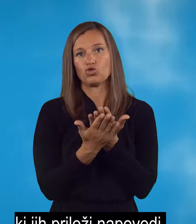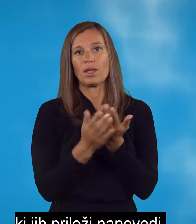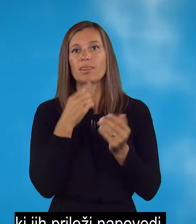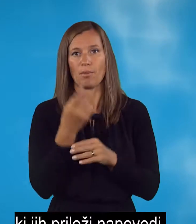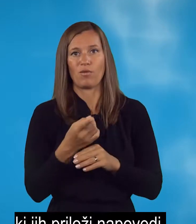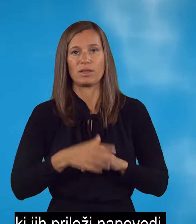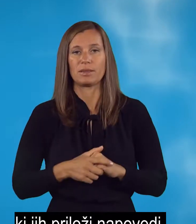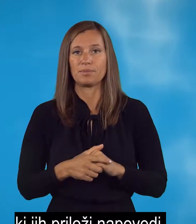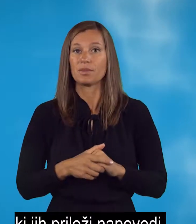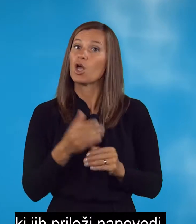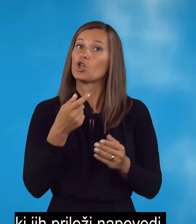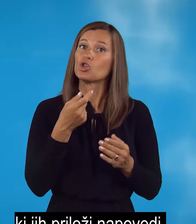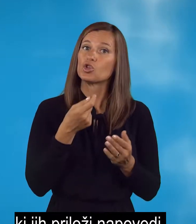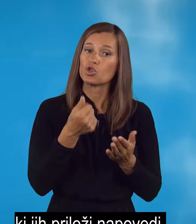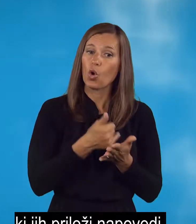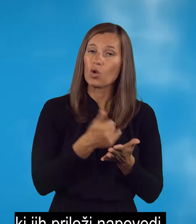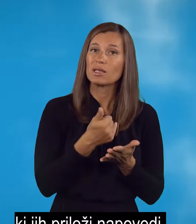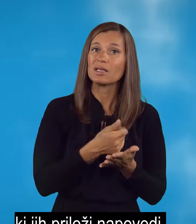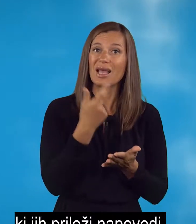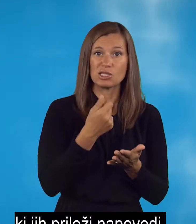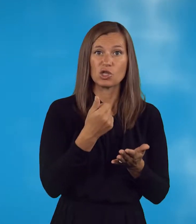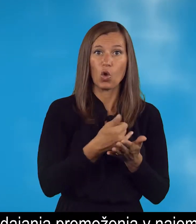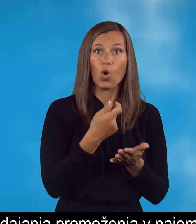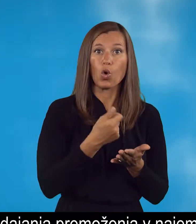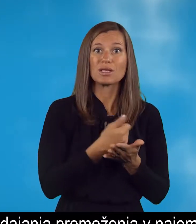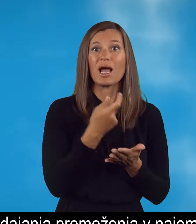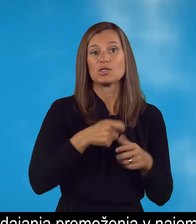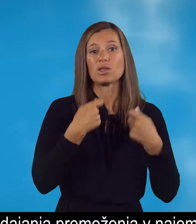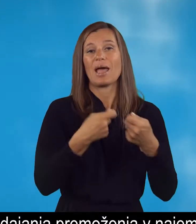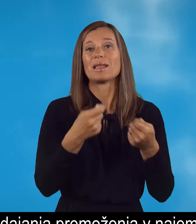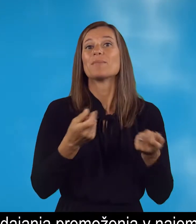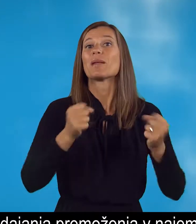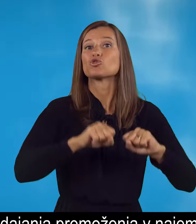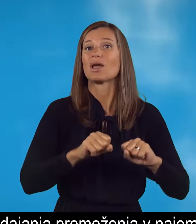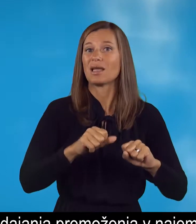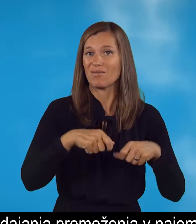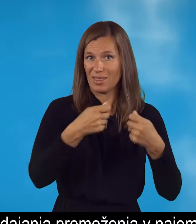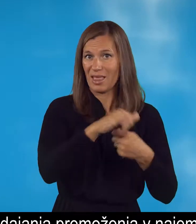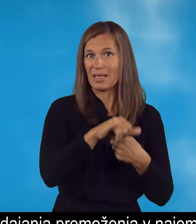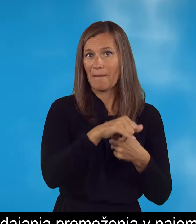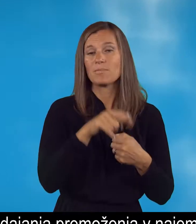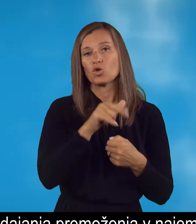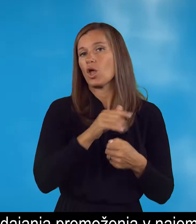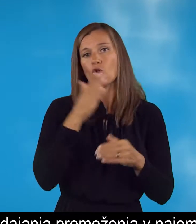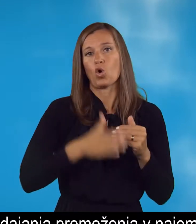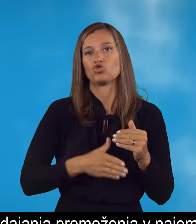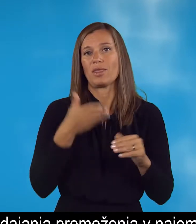napovedi. Dohodnina od dohodka iz oddajanja premoženja v najem se šteje za dokončen davek in se